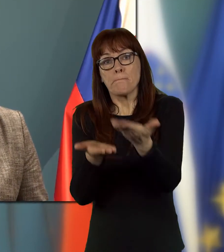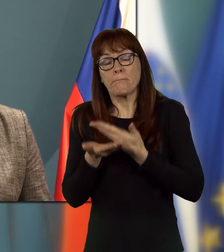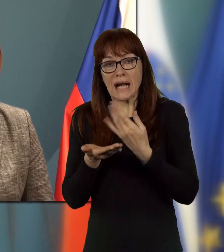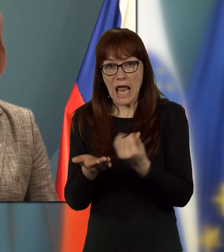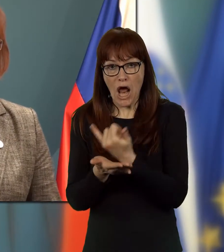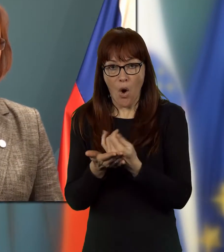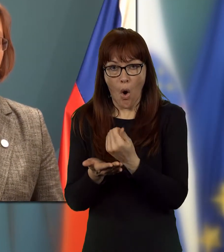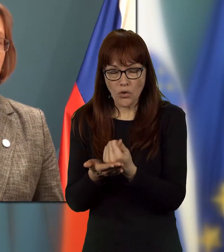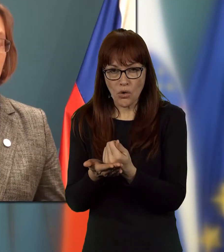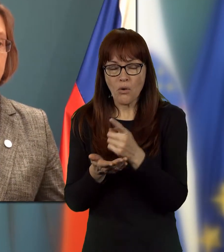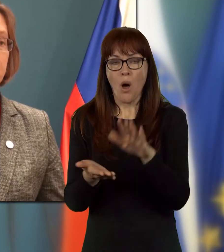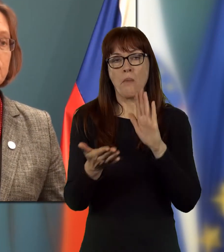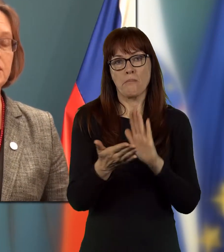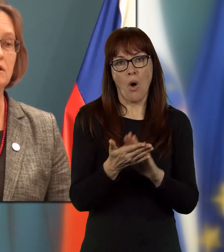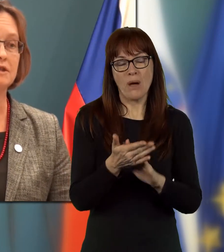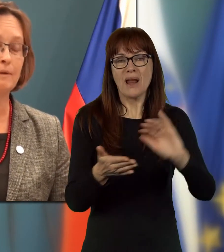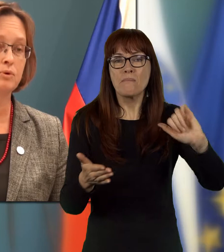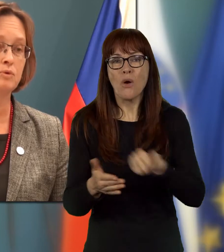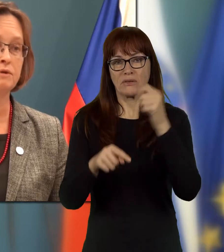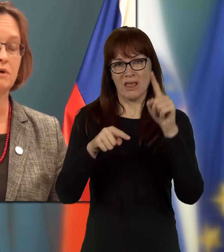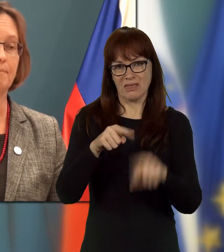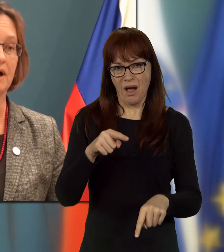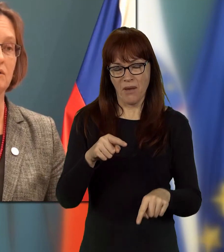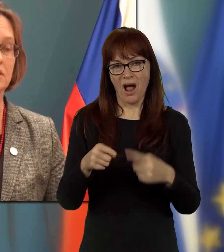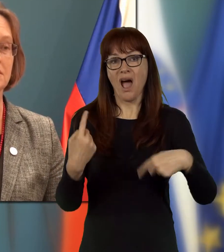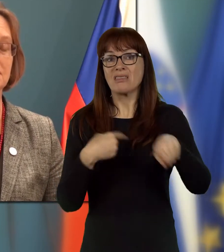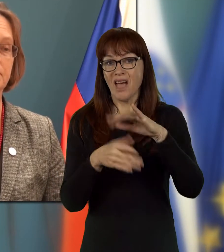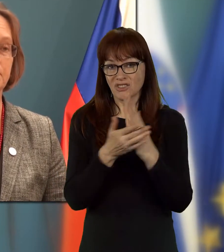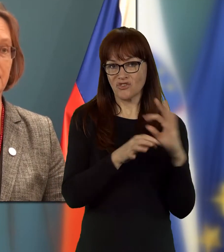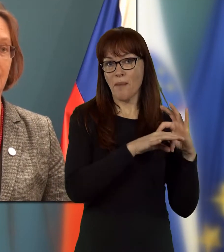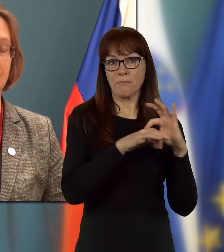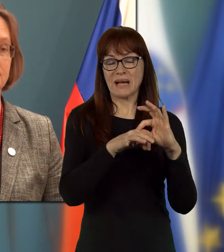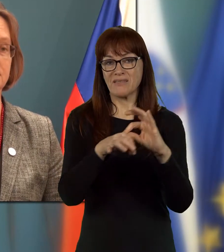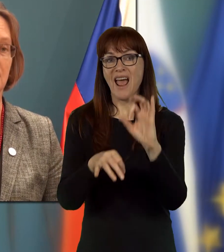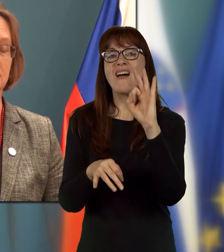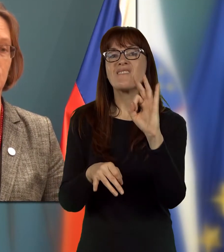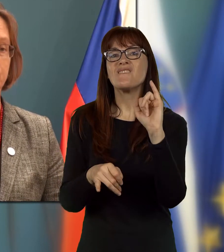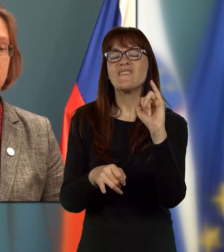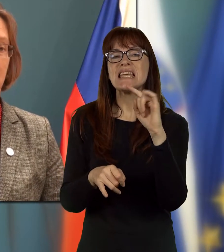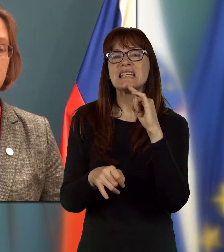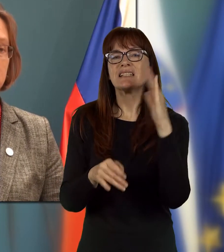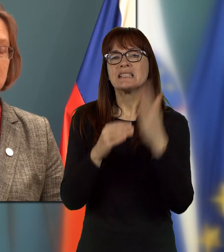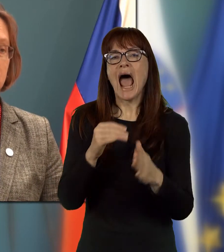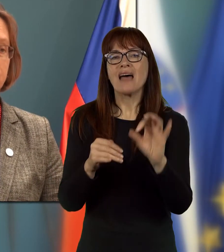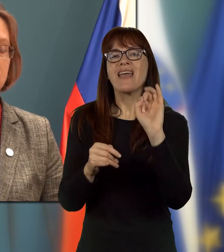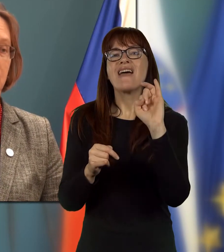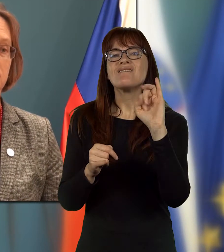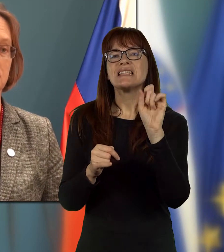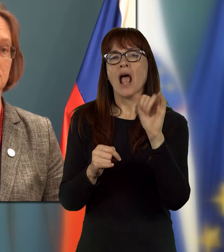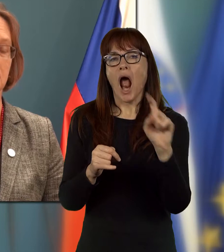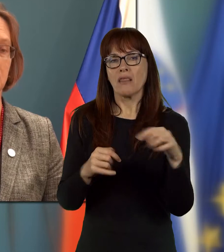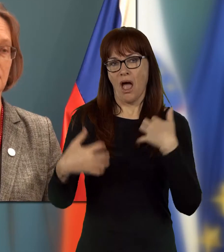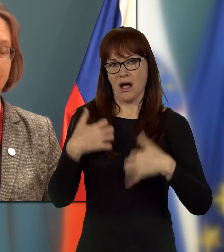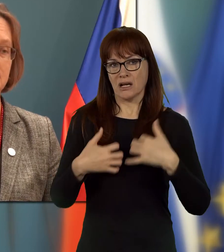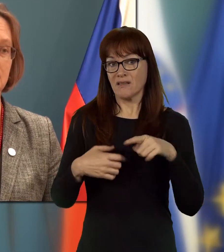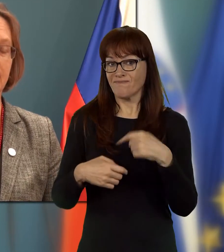zagotovimo prihodkov, bi pomenilo, da ponovimo napako, ki nas je pripeljala v zadnjo fiskalno